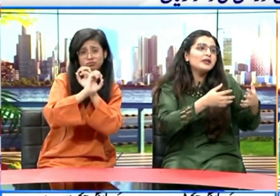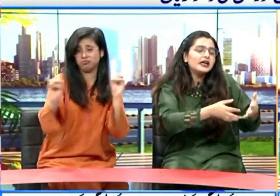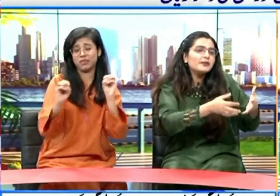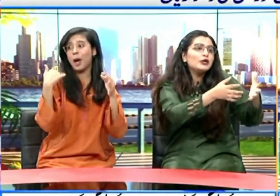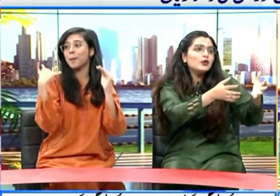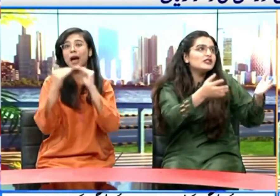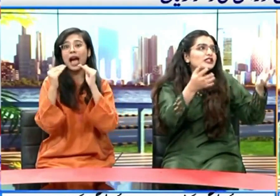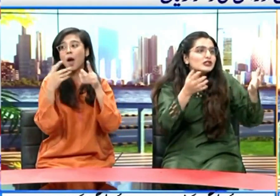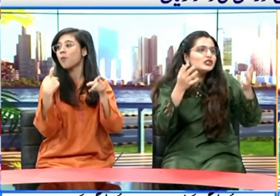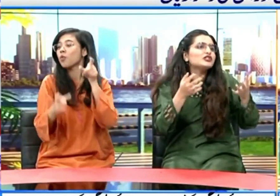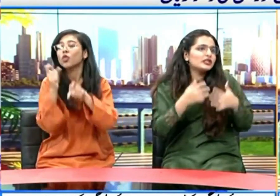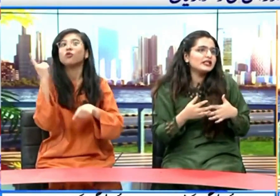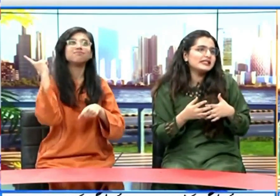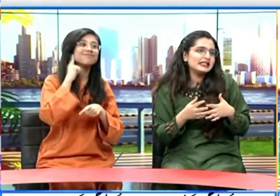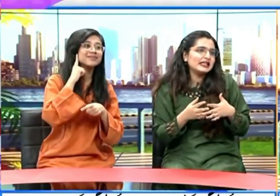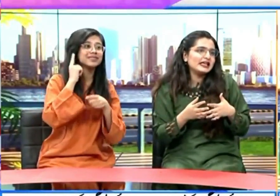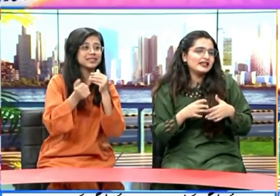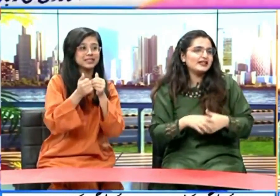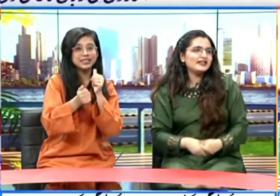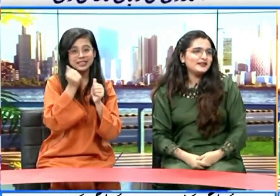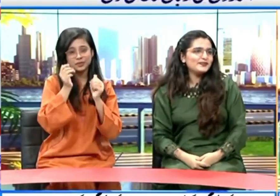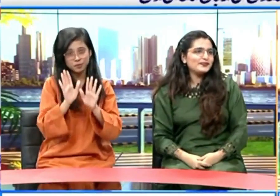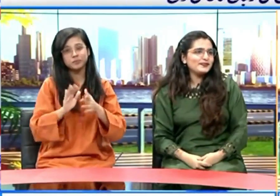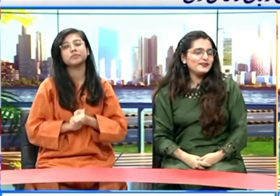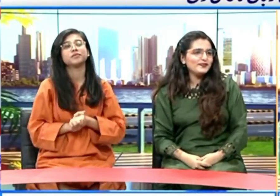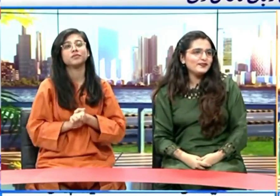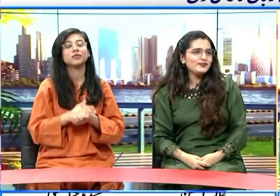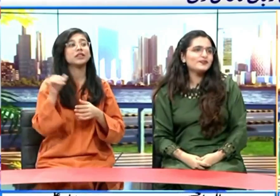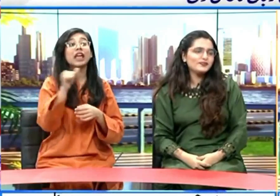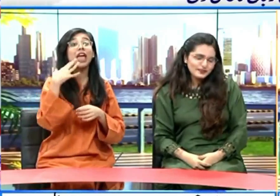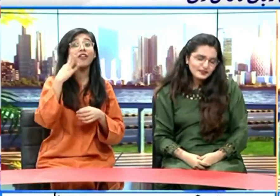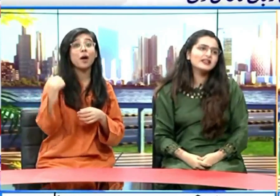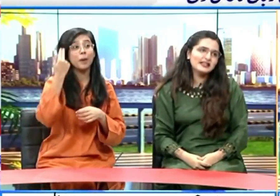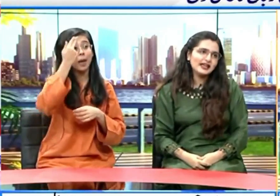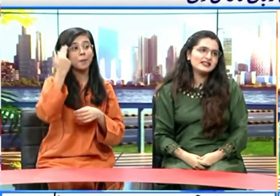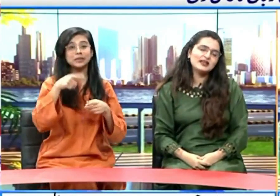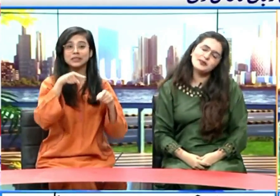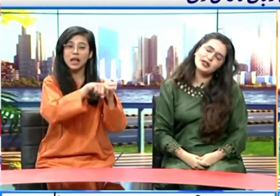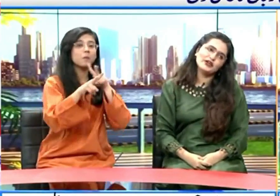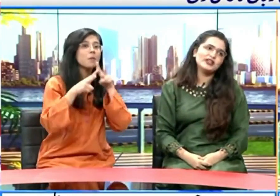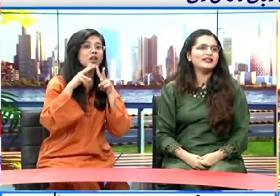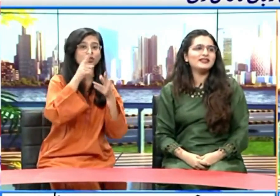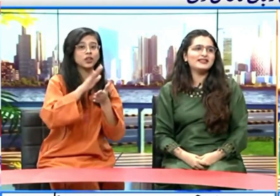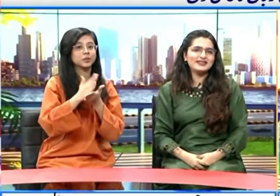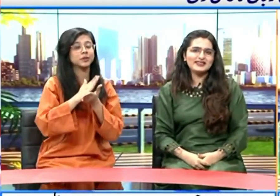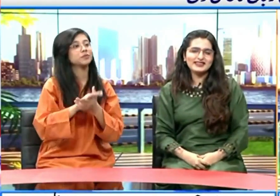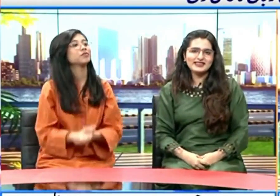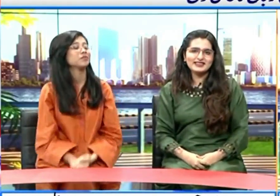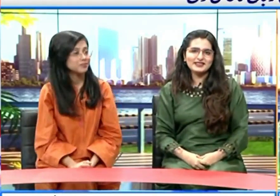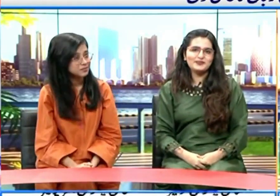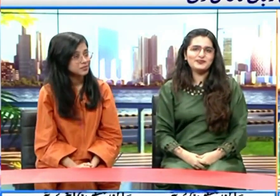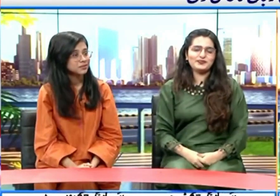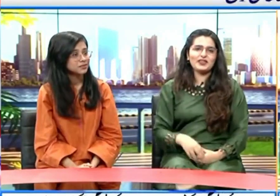ہم گھر میں لوگوں سے سن کر سیکھتے ہیں. اچھا, تو ایسا ہو سکتا ہے کہ ہم ہبا سے بات کریں تو آپ انٹرپریٹ کریں. بالکل, ٹھیک ہے. اچھا جی